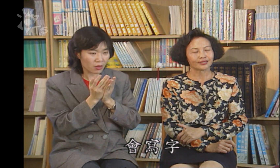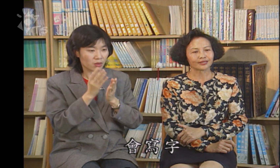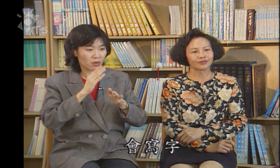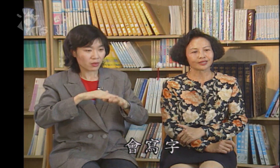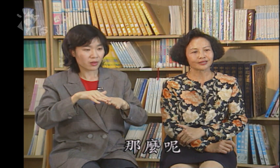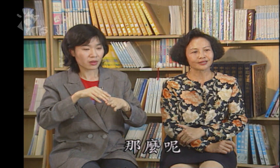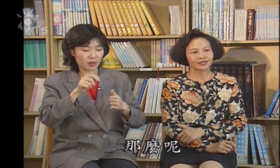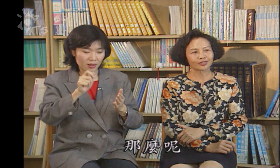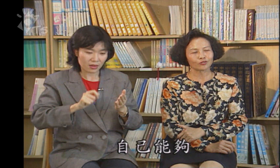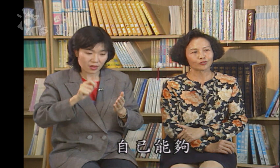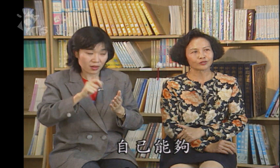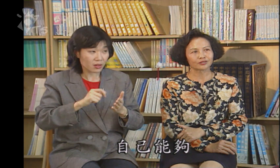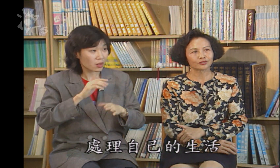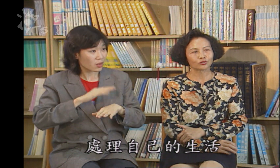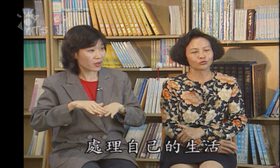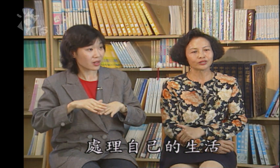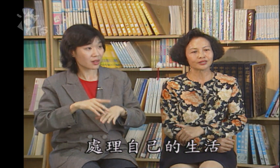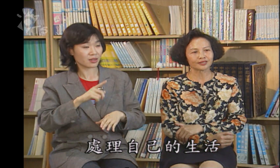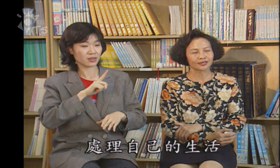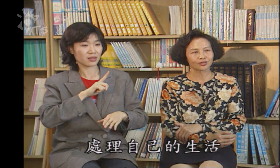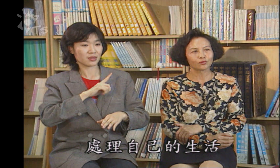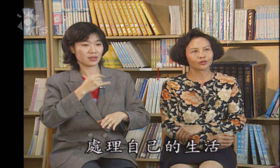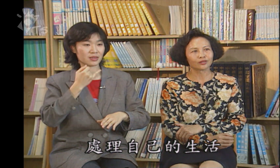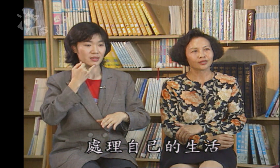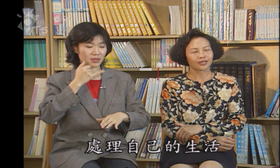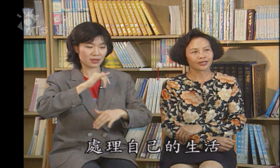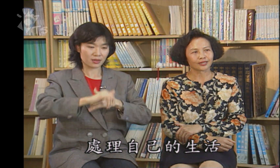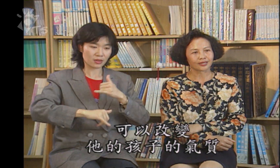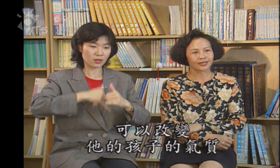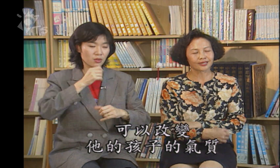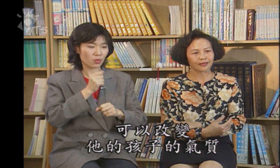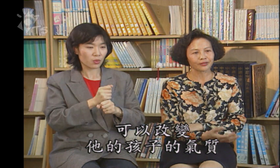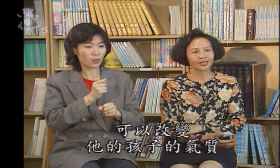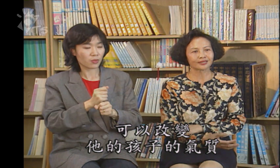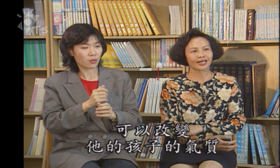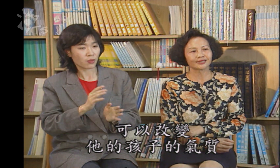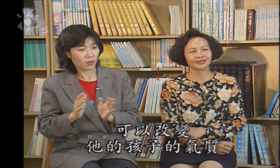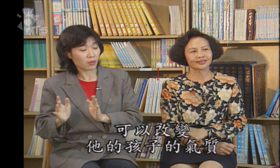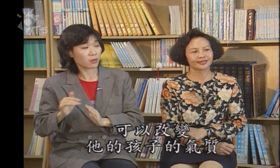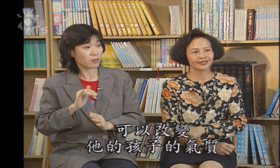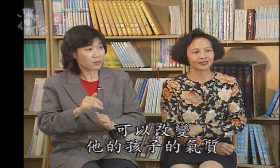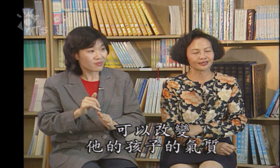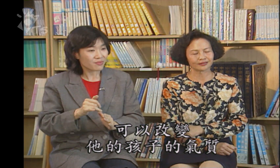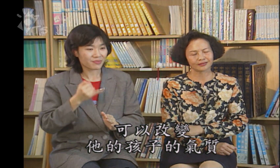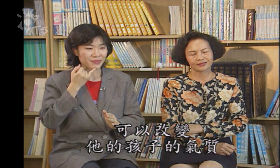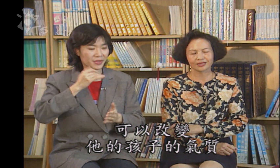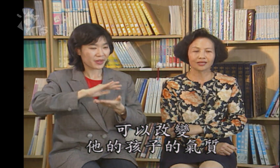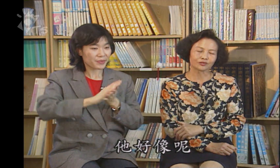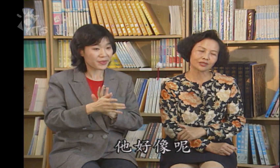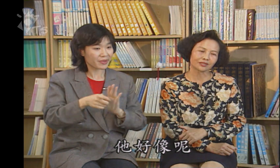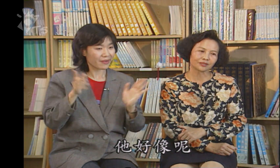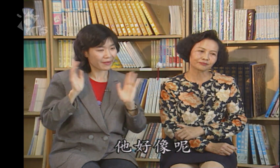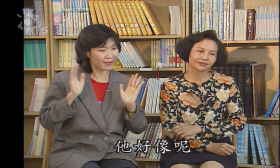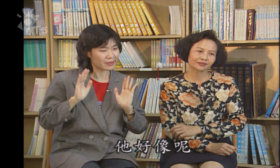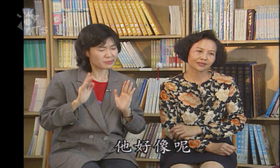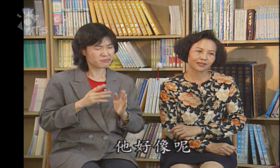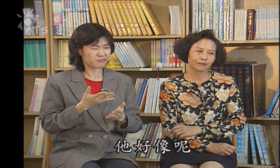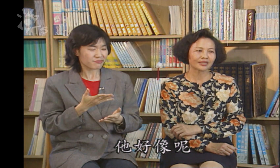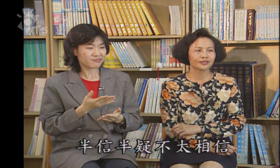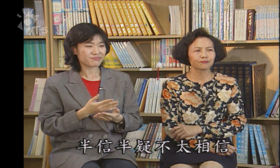么呢自己能够处理自己的生活，可以改变他的孩子这个气质。他好像呢半信半